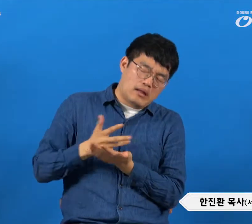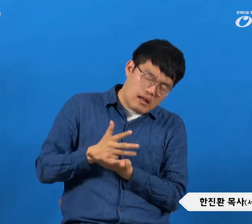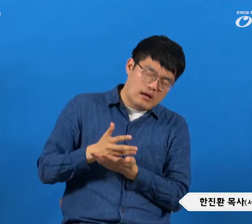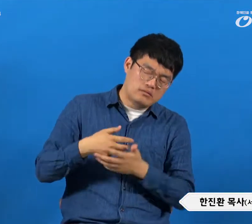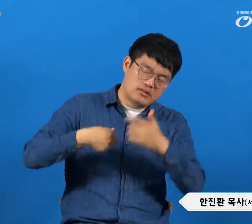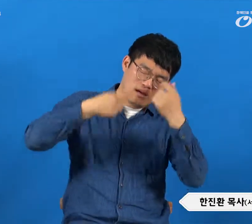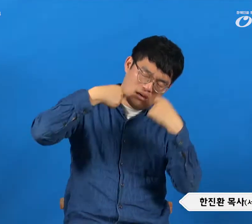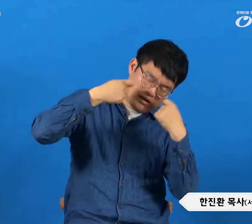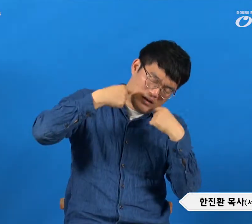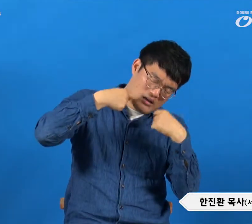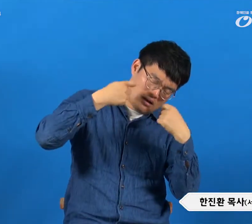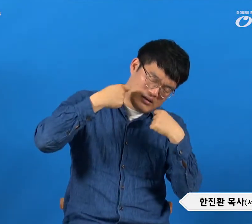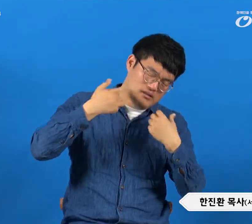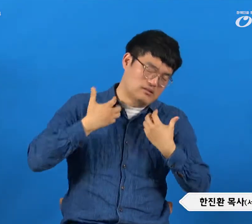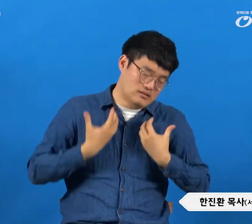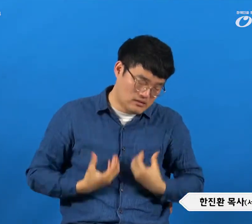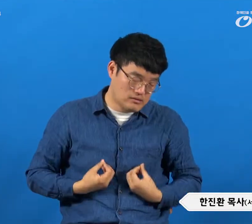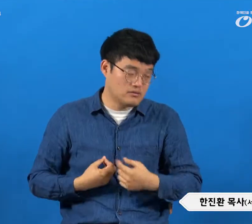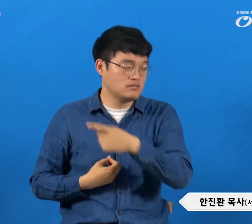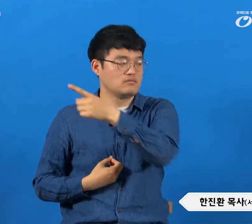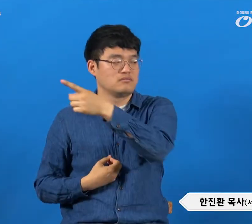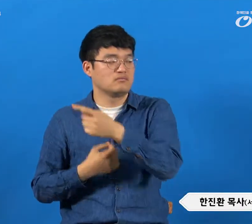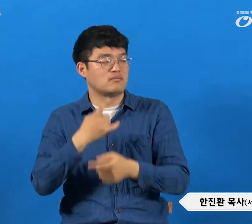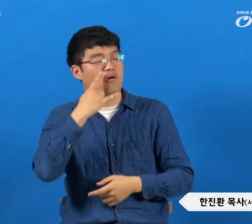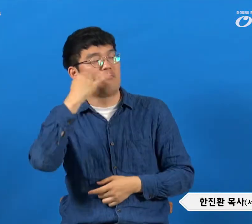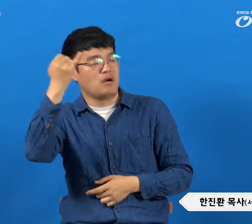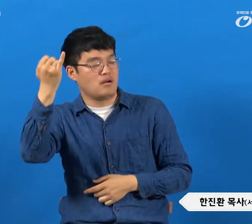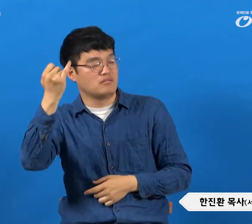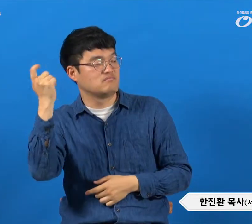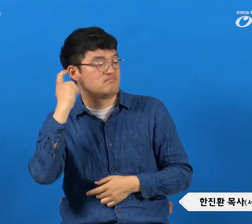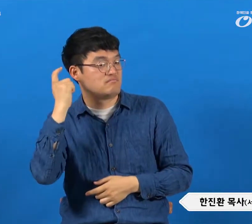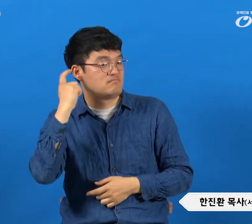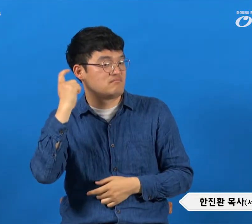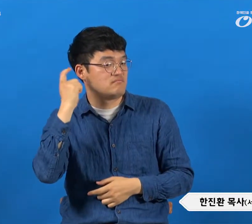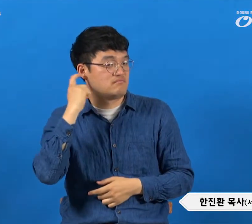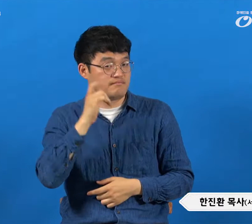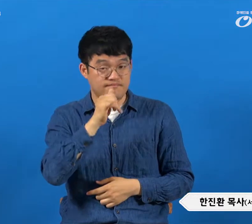하면서 수없이 울부짖고 절망했다는 것입니다.